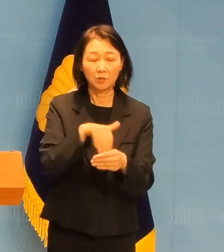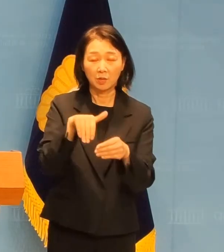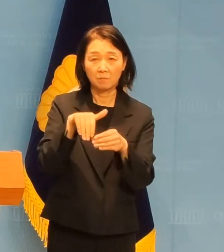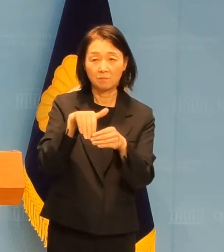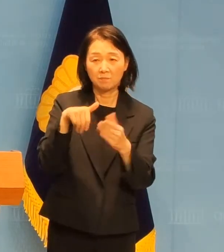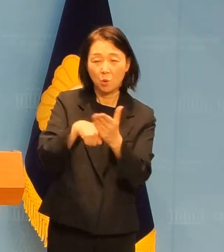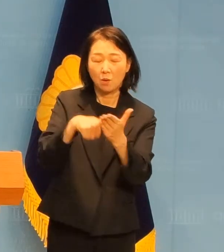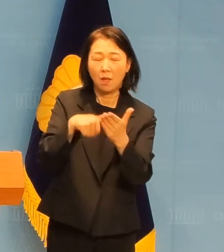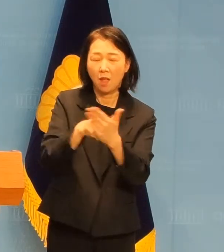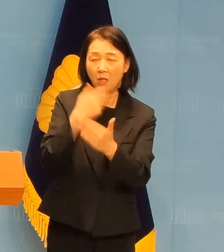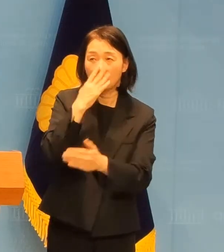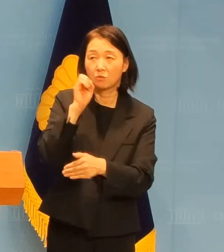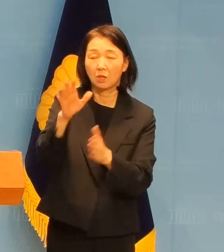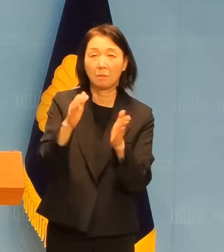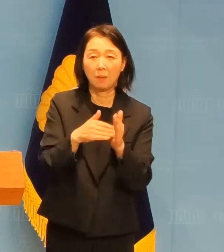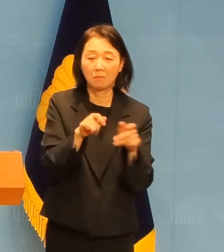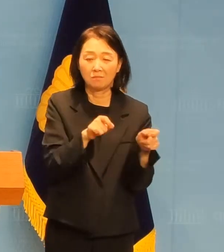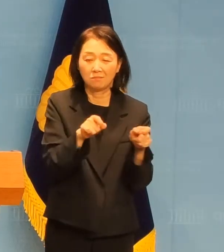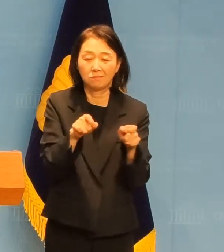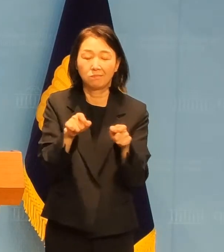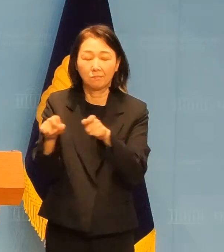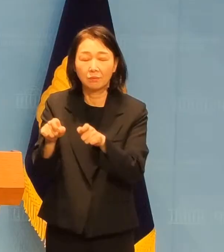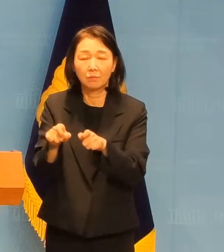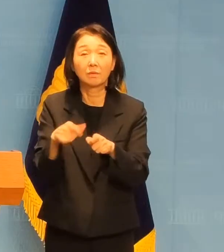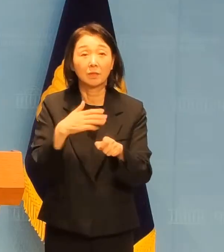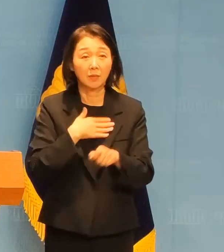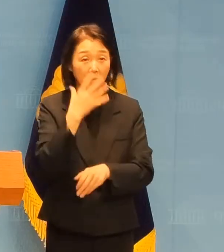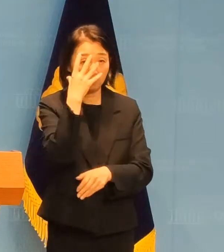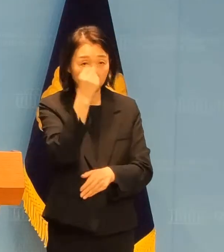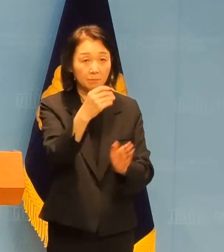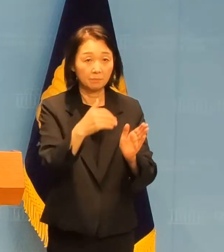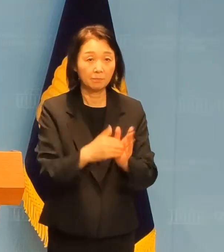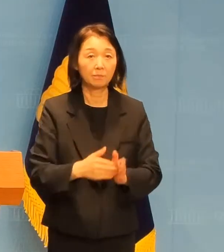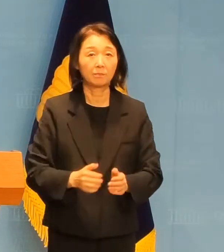묵살하며 뜸들이는 것을 분명히 봤습니다.